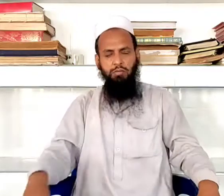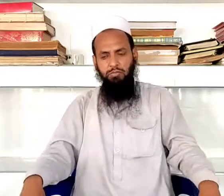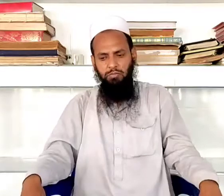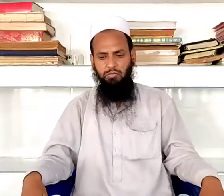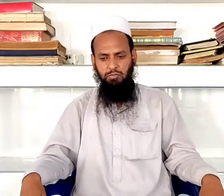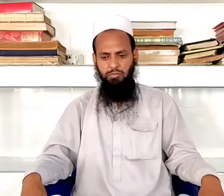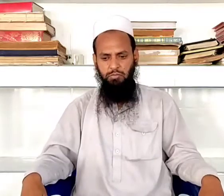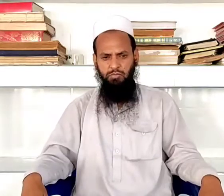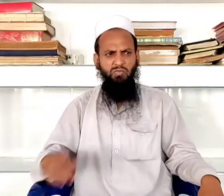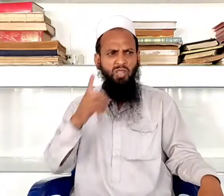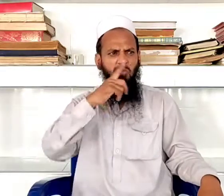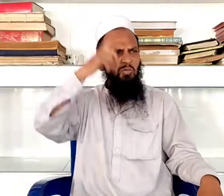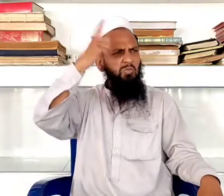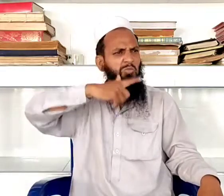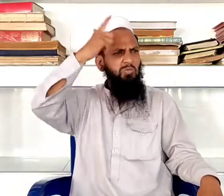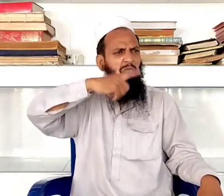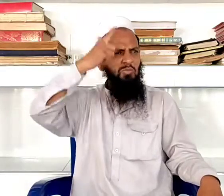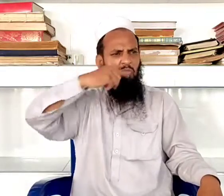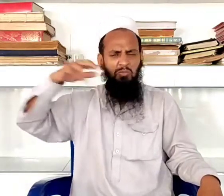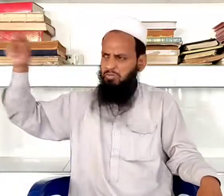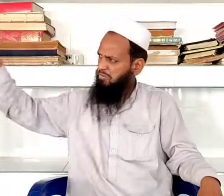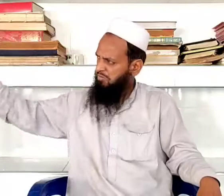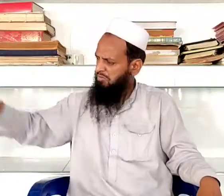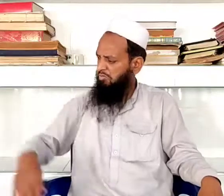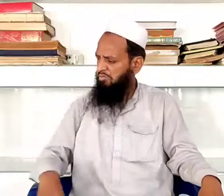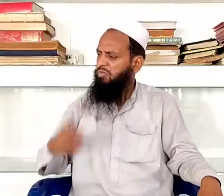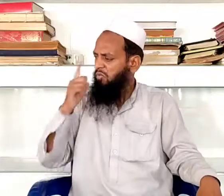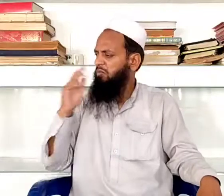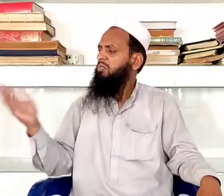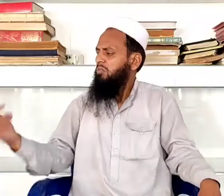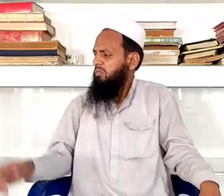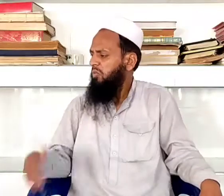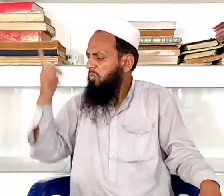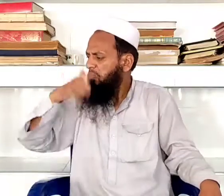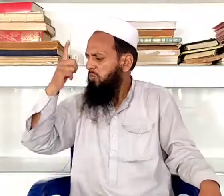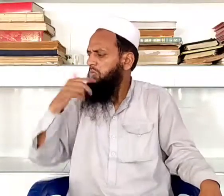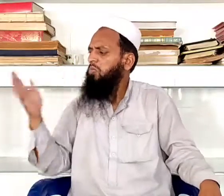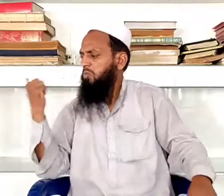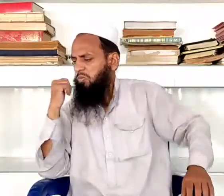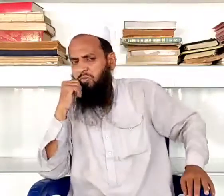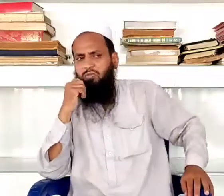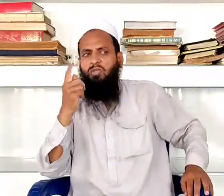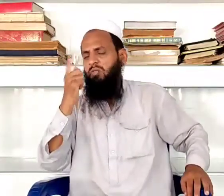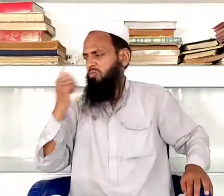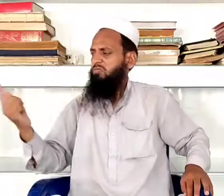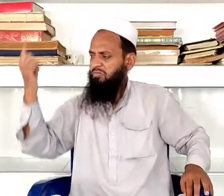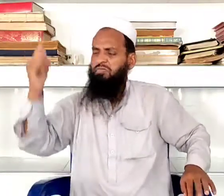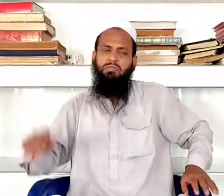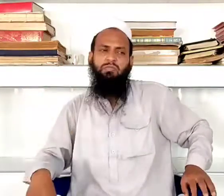600 माल दौलत छड़ के गया है, लेकिन मेरे भरा की विरासत मेनु सिर्फ